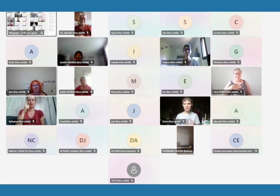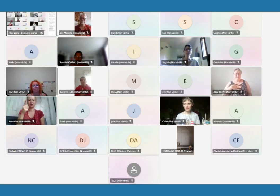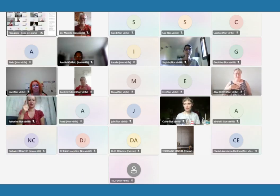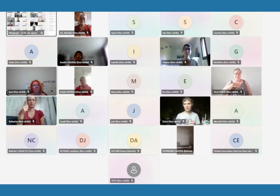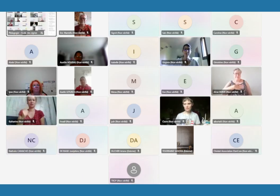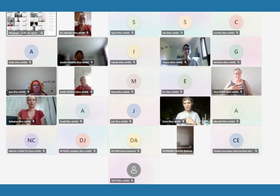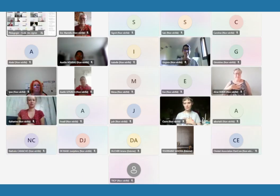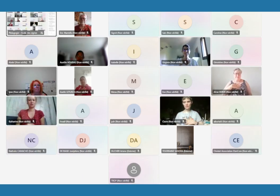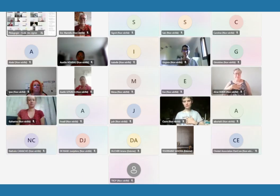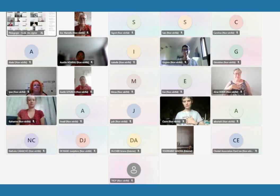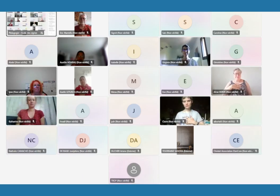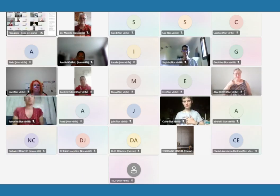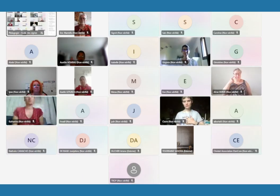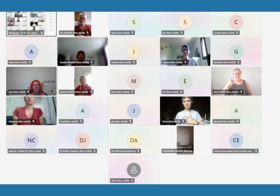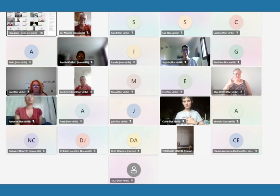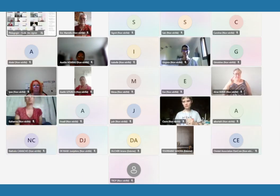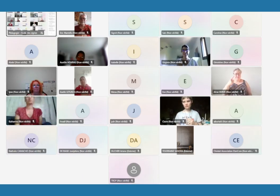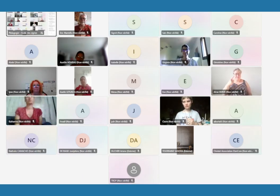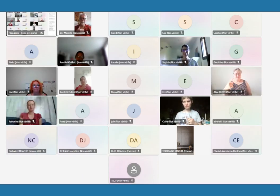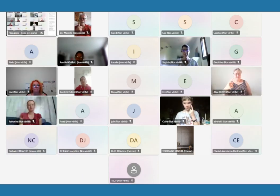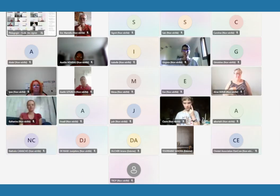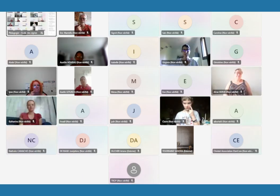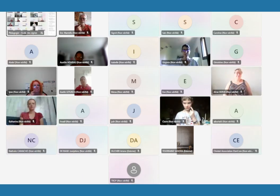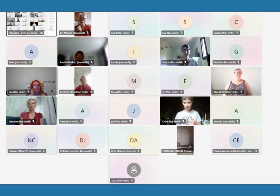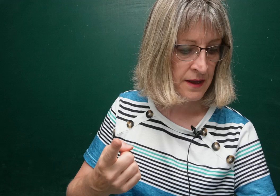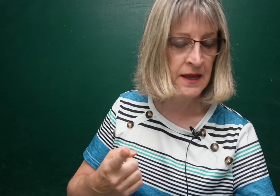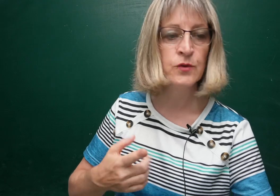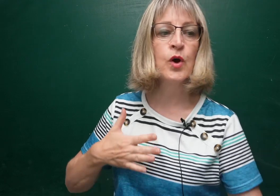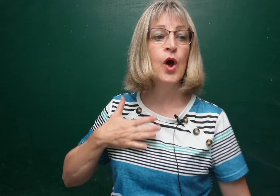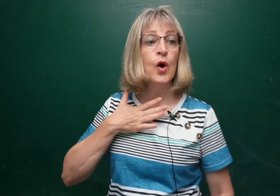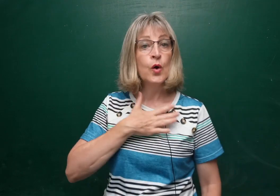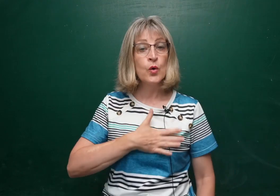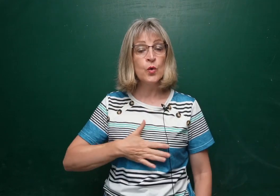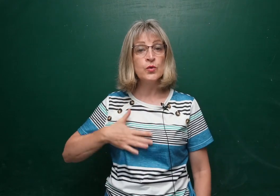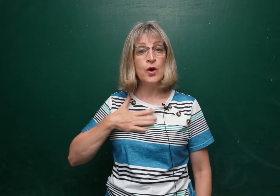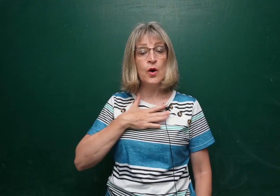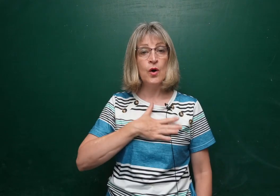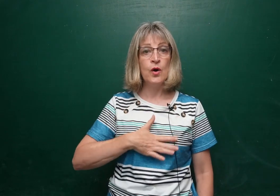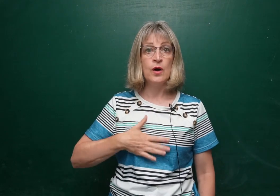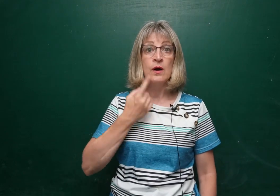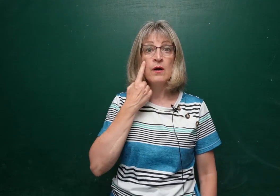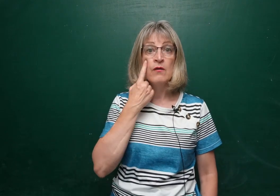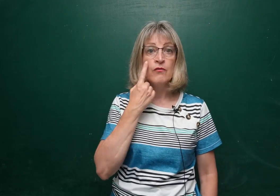Content, voir. Hein, vous vous rappelez l'index? Voilà, voir. Hein, donc, content,